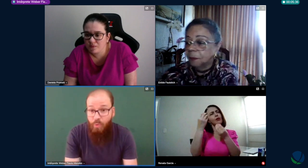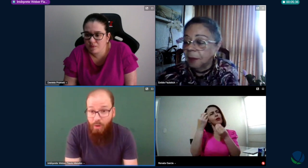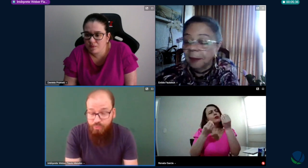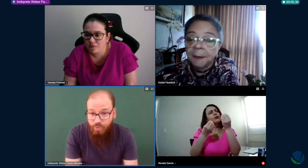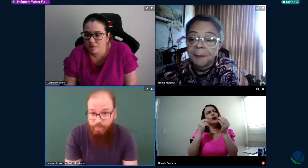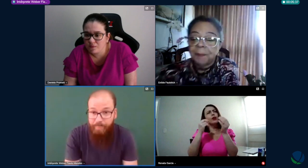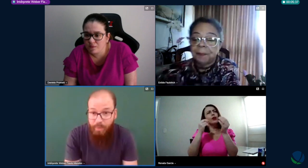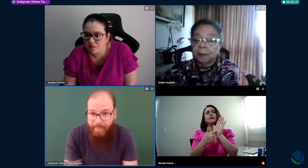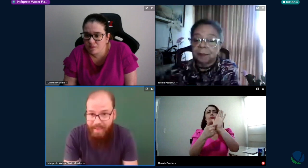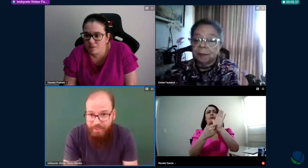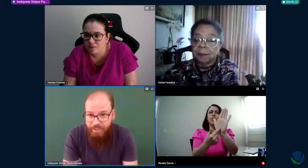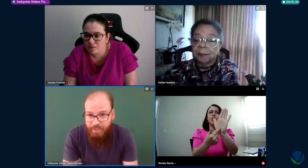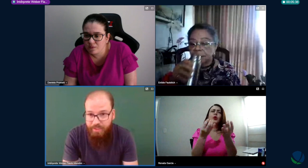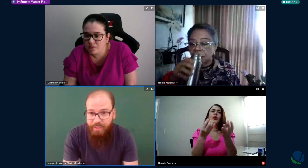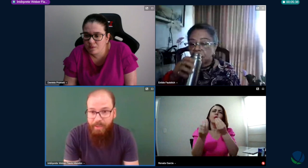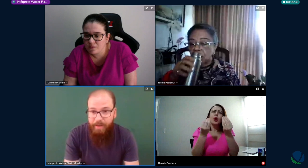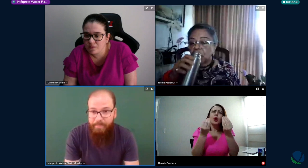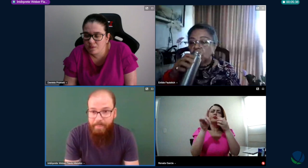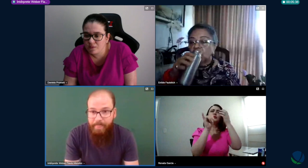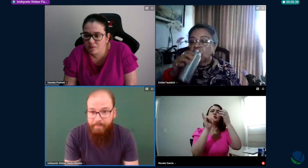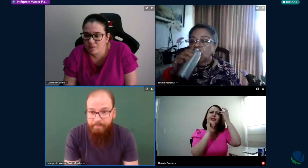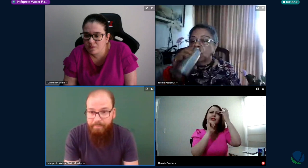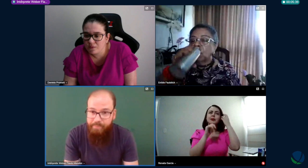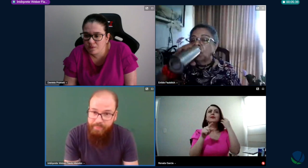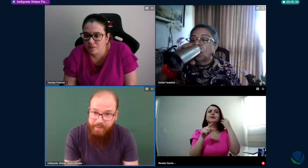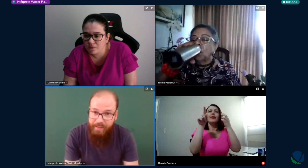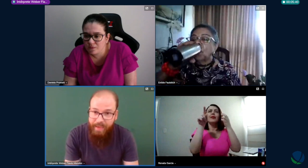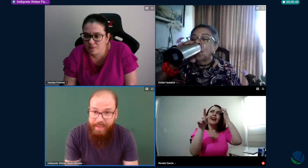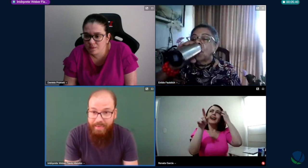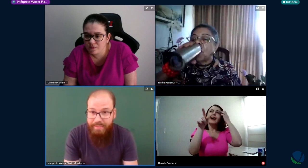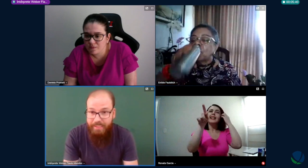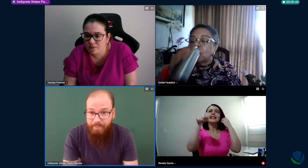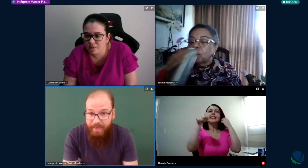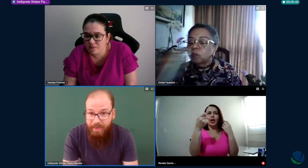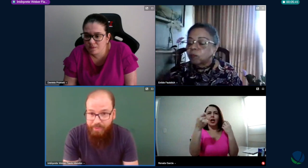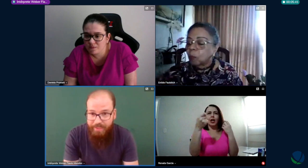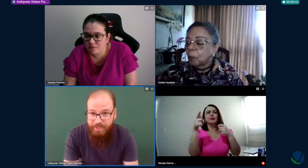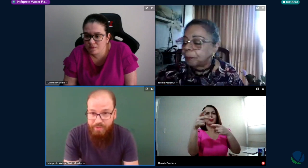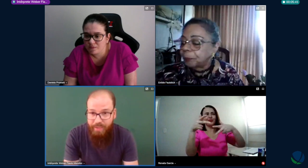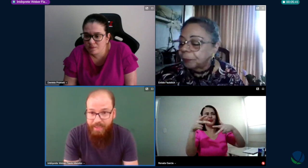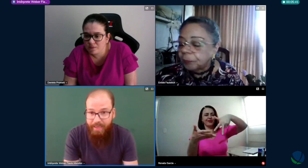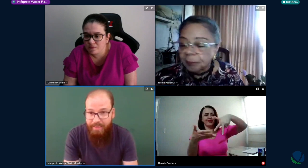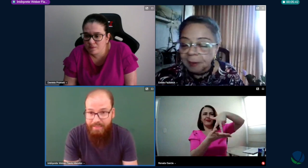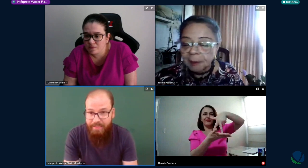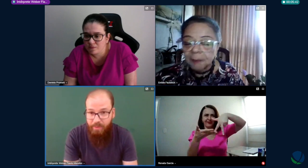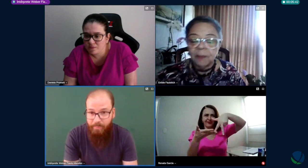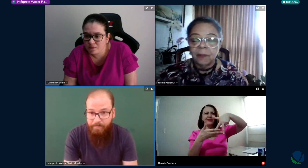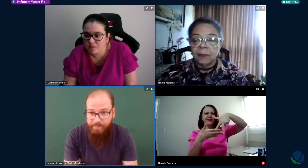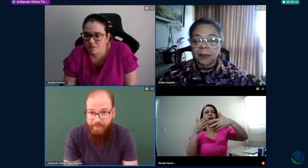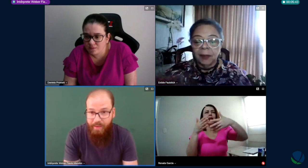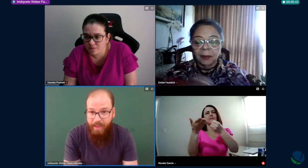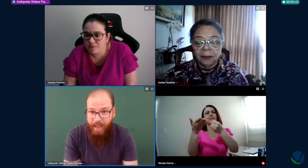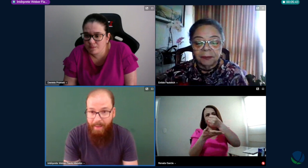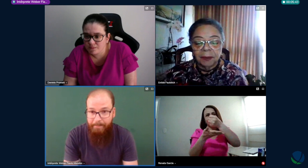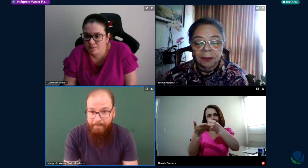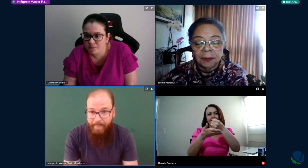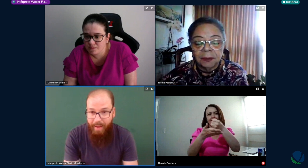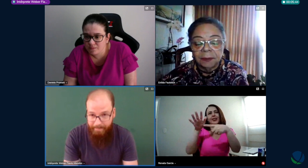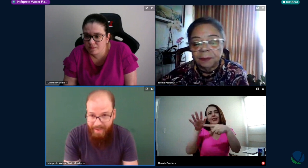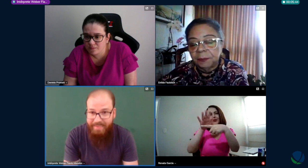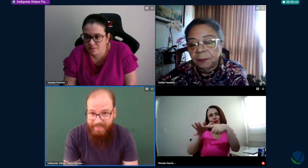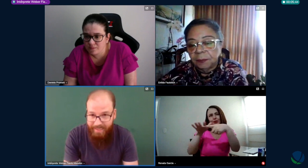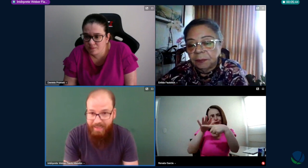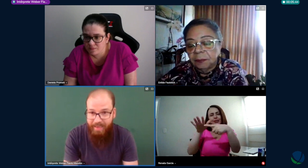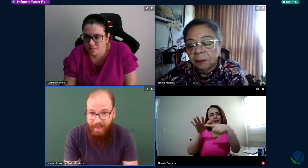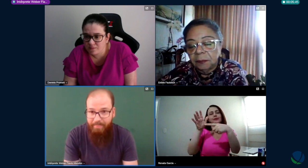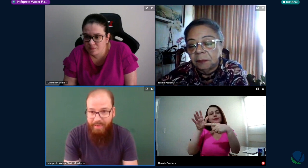aí o autor promete, e aí eles explicam isso, em relação